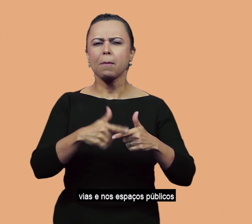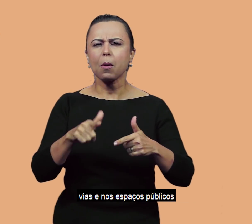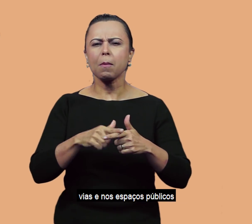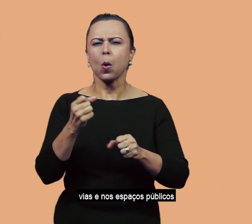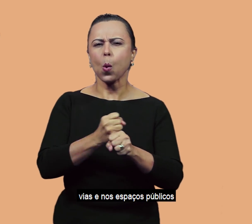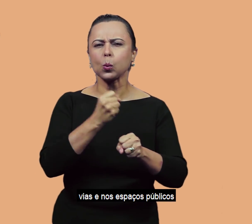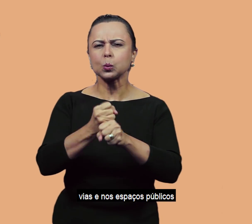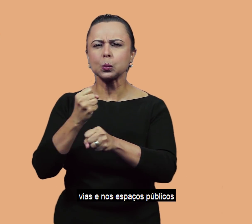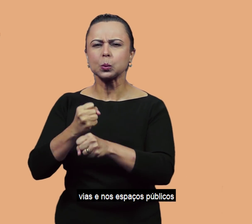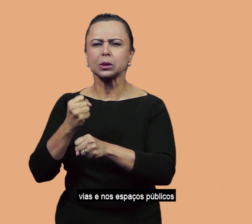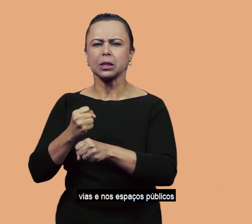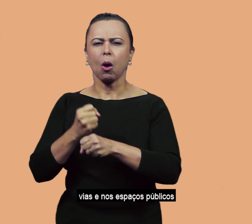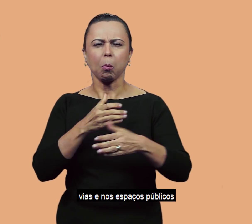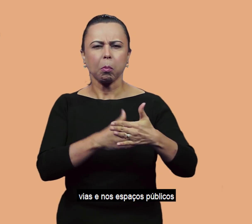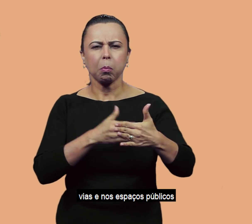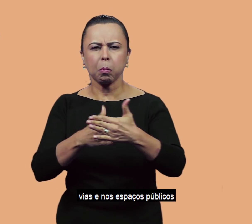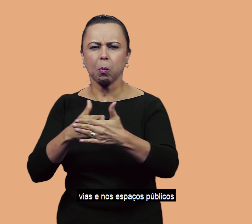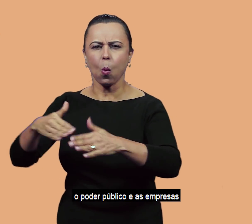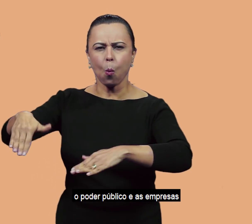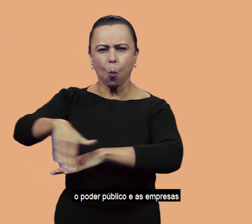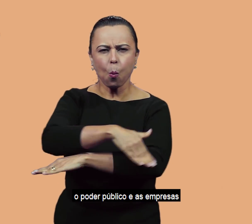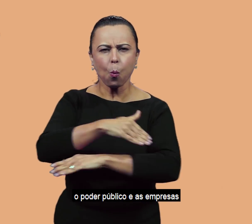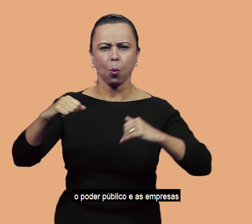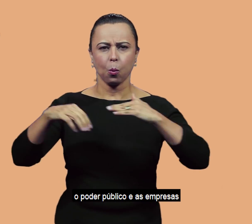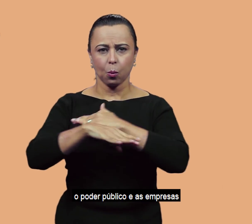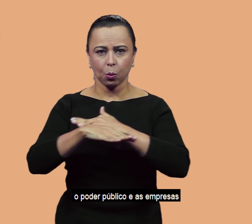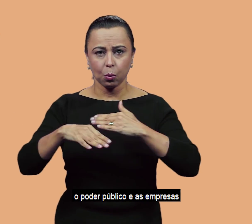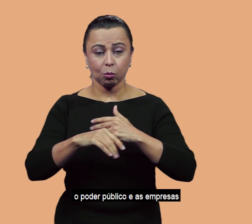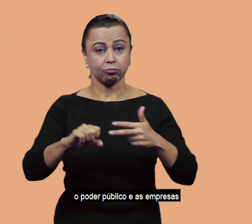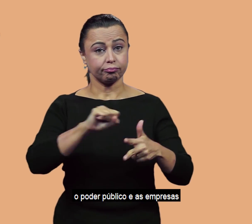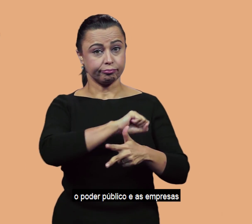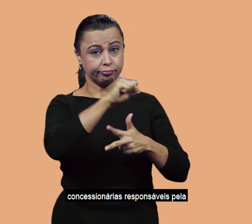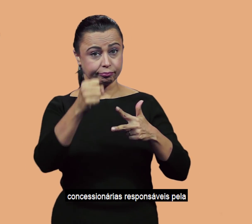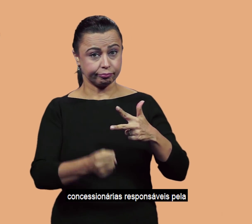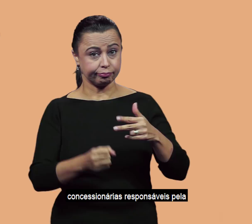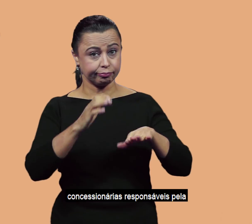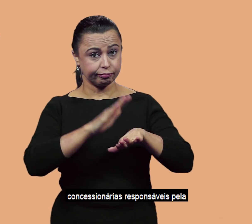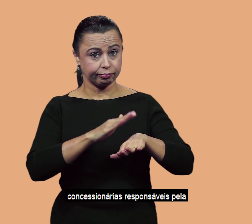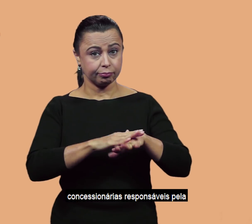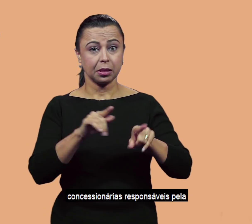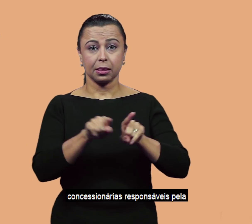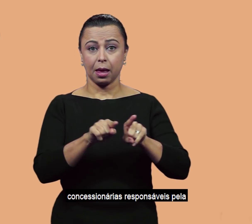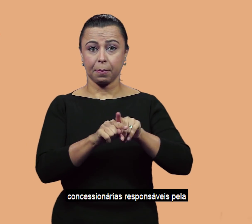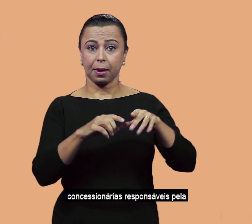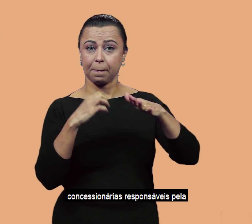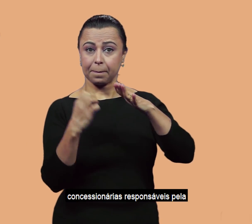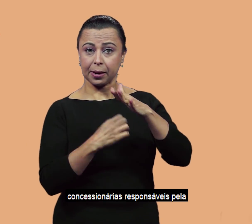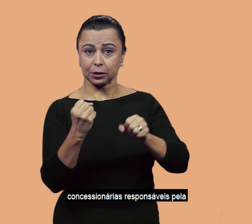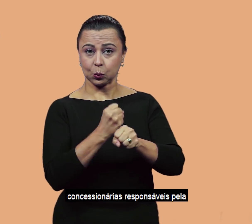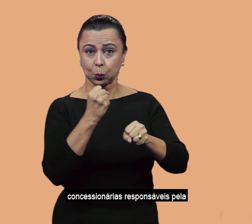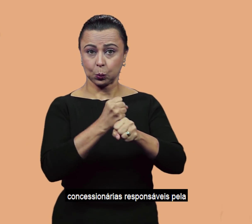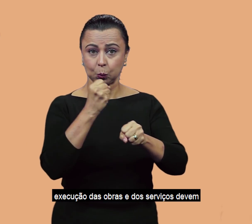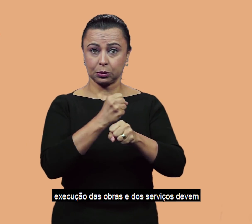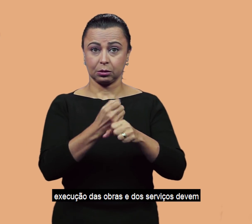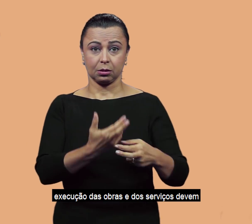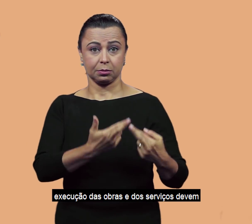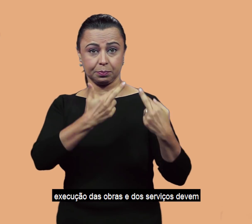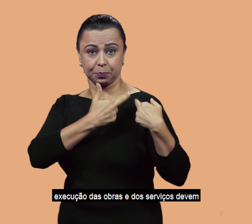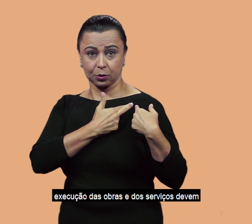nas vias e nos espaços públicos o poder público e as empresas concessionárias responsáveis pela execução das